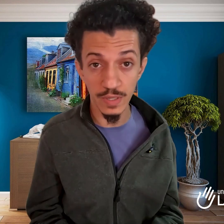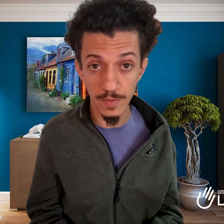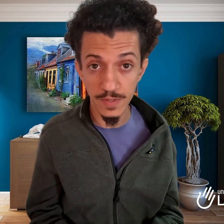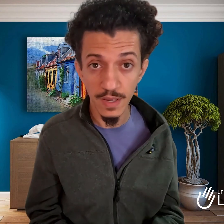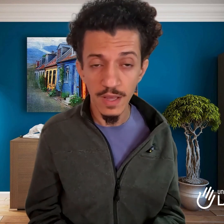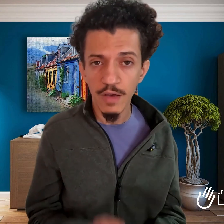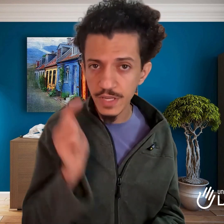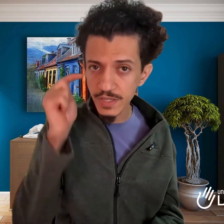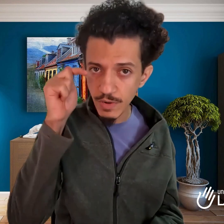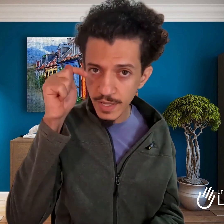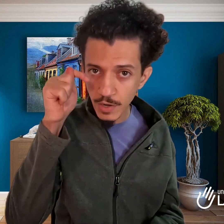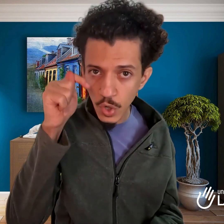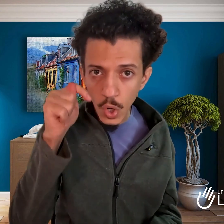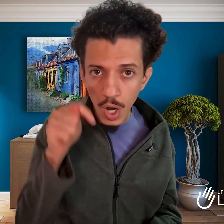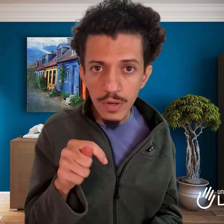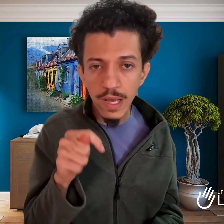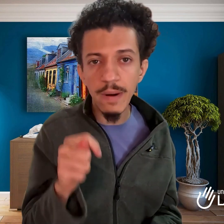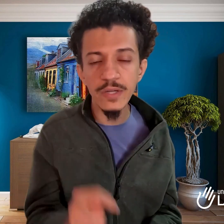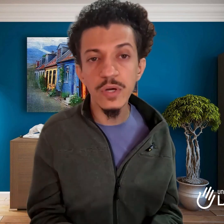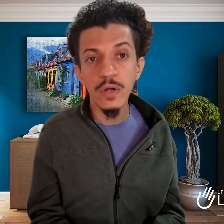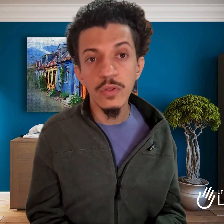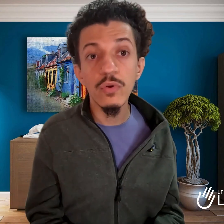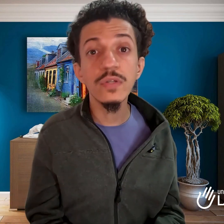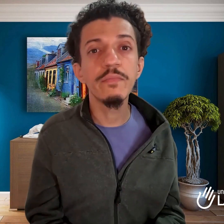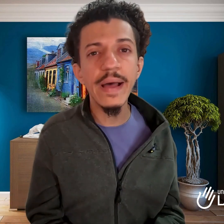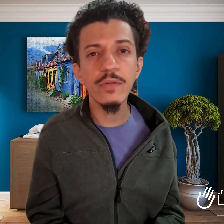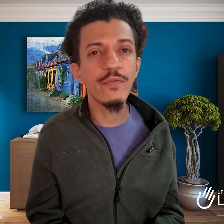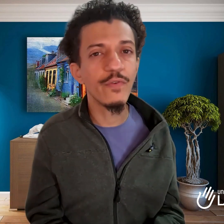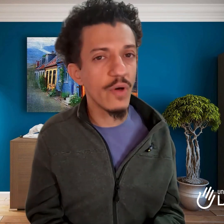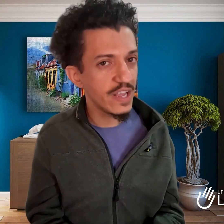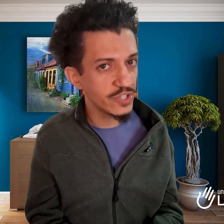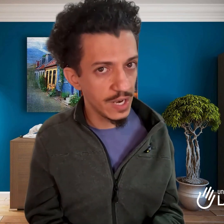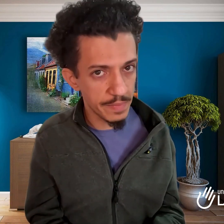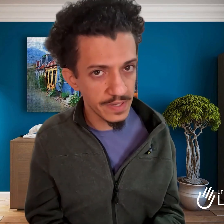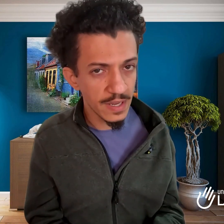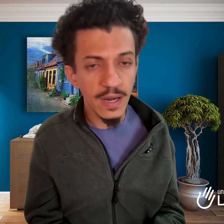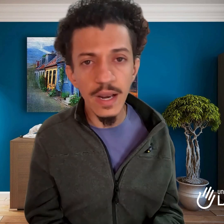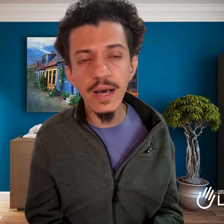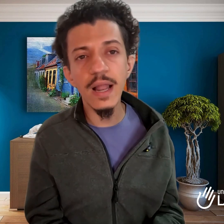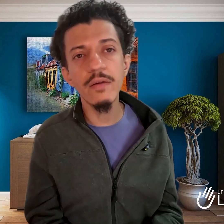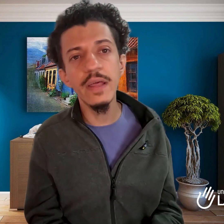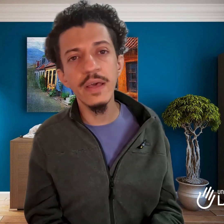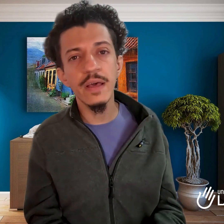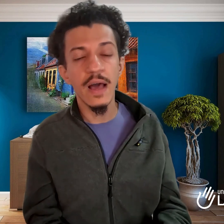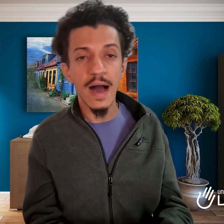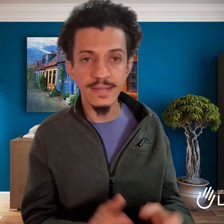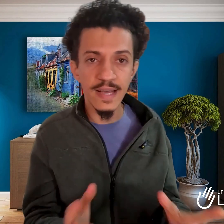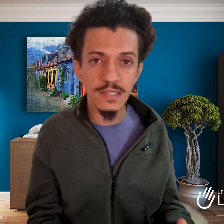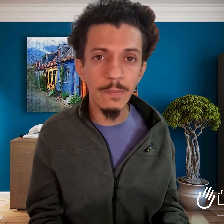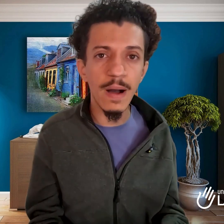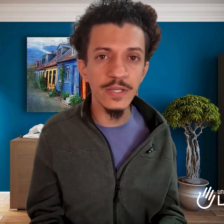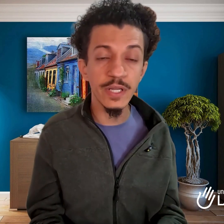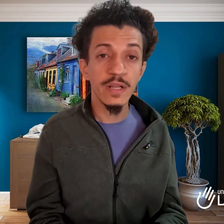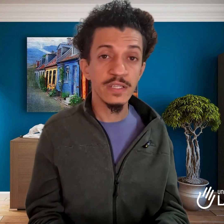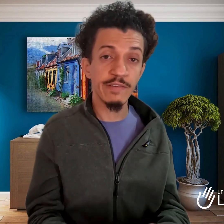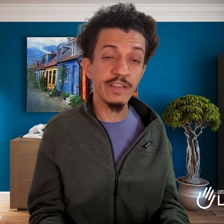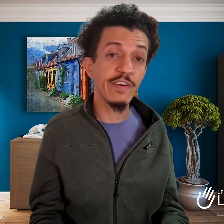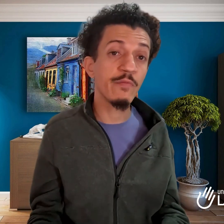simples. Vou deixar o link logo aqui abaixo do nosso método Fluente em Libras. Clica lá no link, acessa a página, você vai ver uma aula